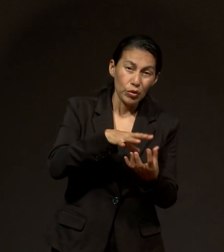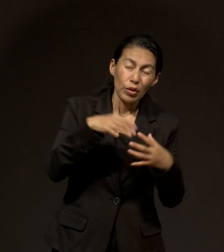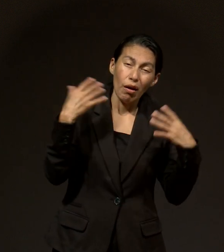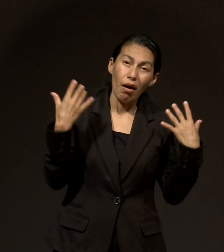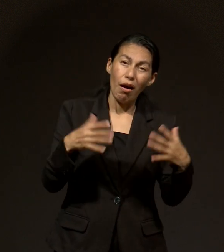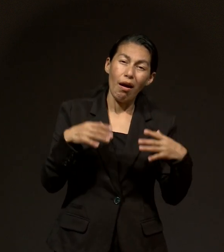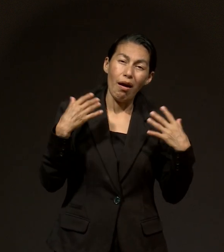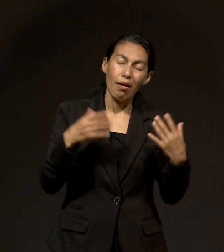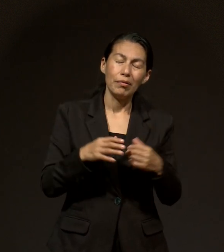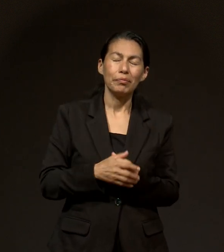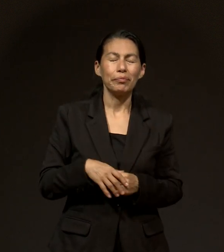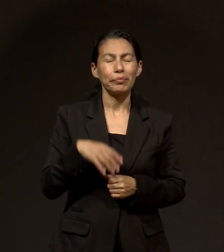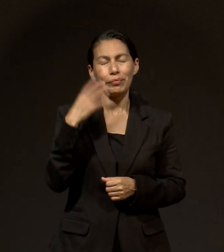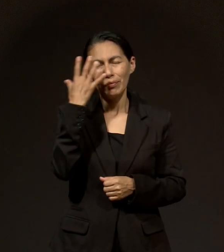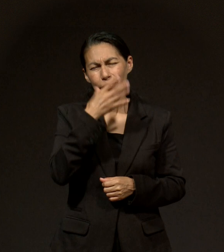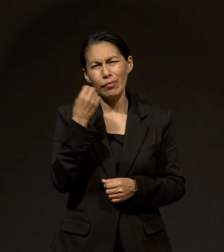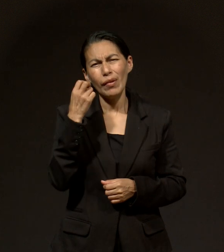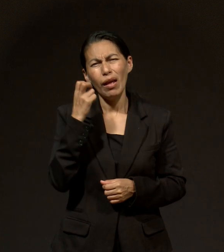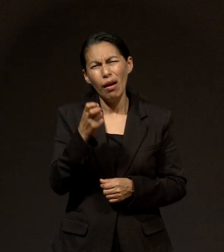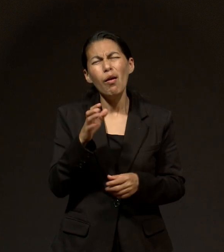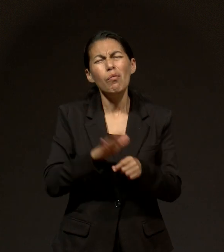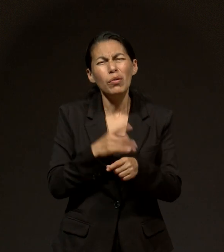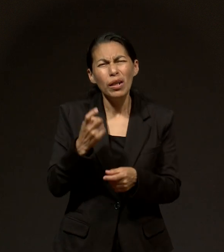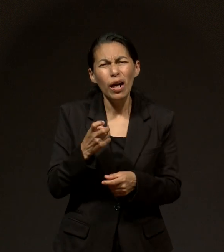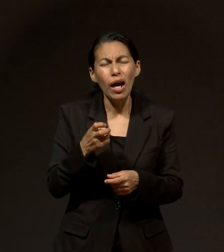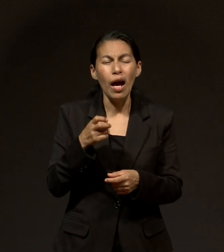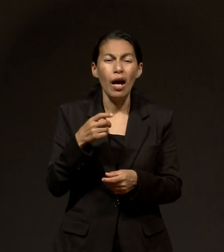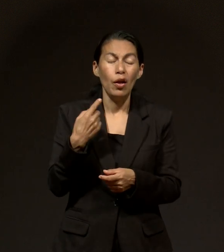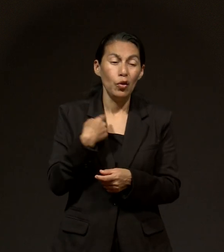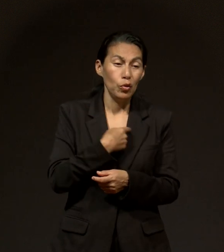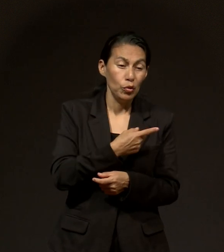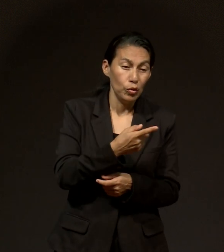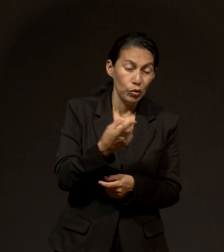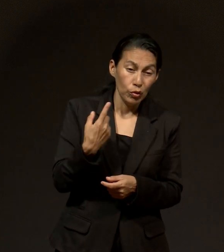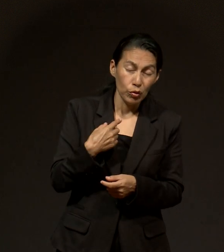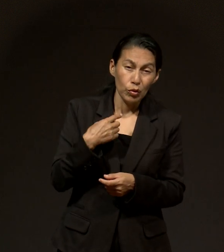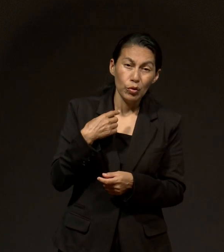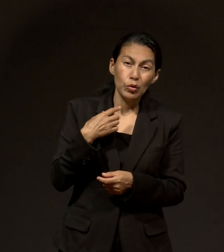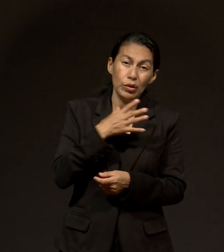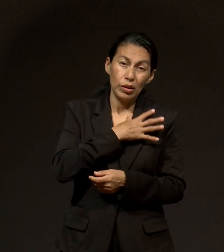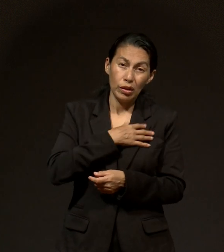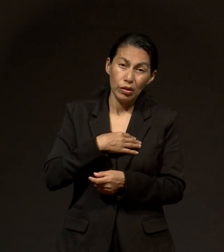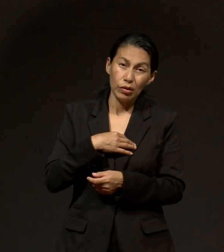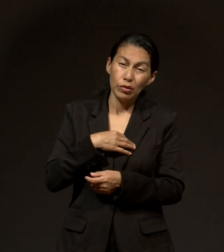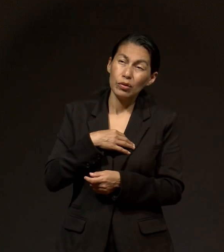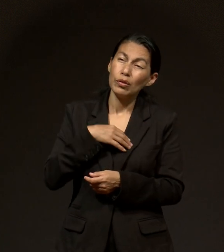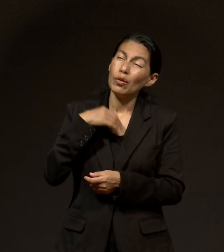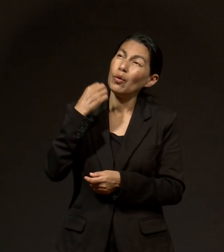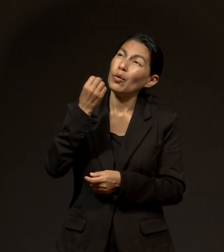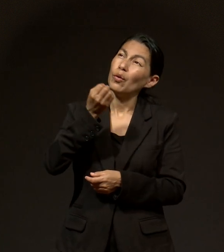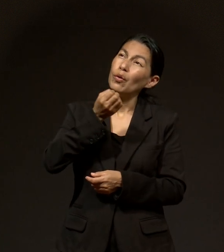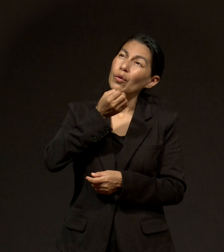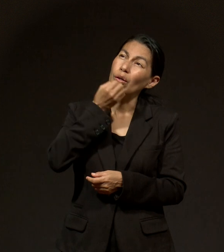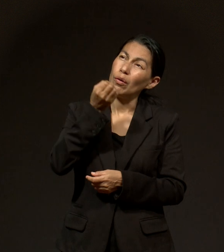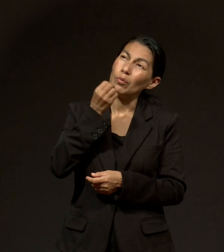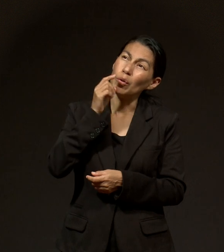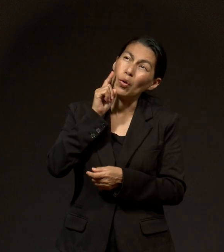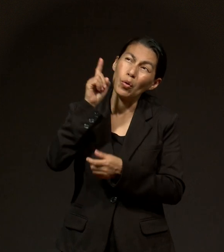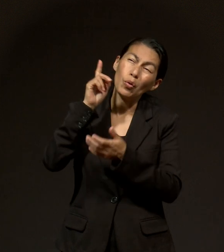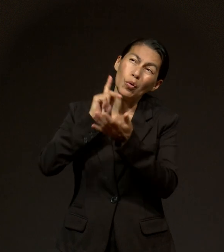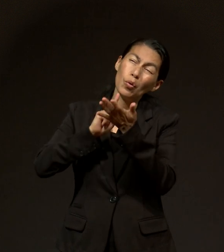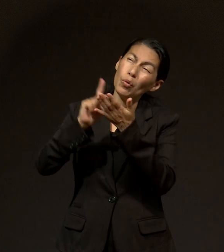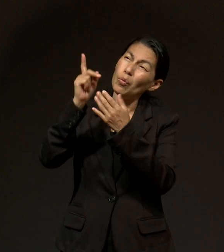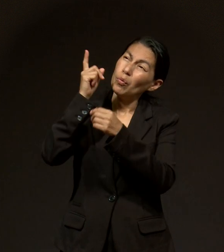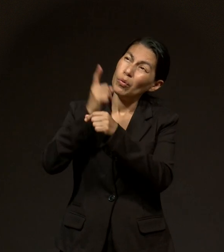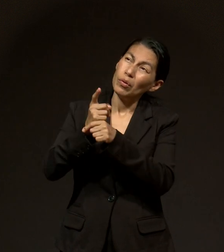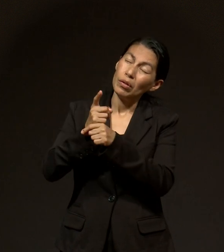porque sus hijos dicen a su Padre Celestial, hágase tu voluntad